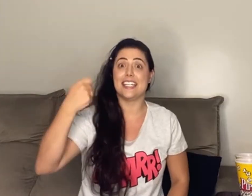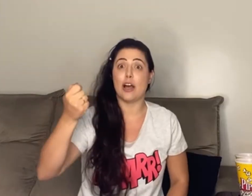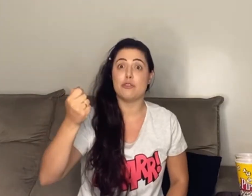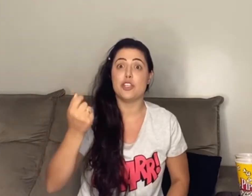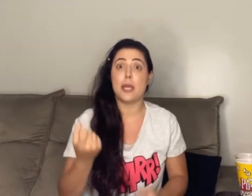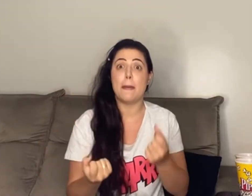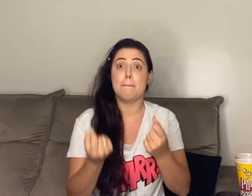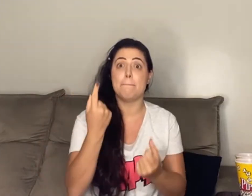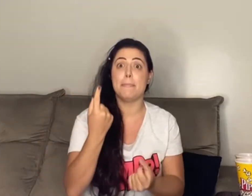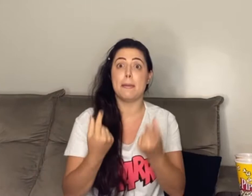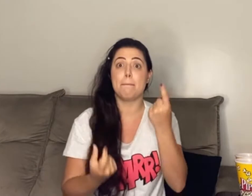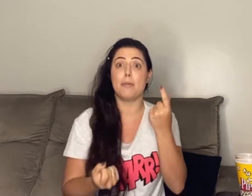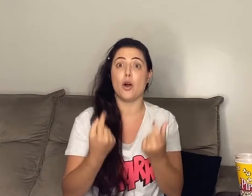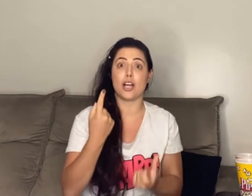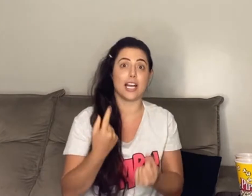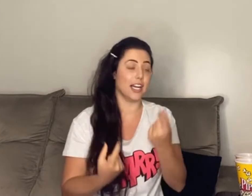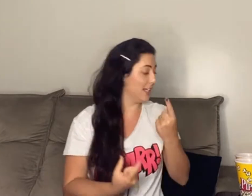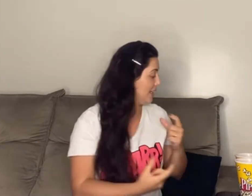Sinal de pipoca.